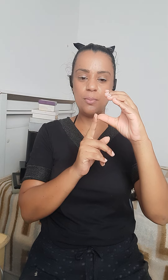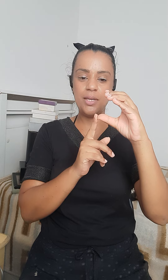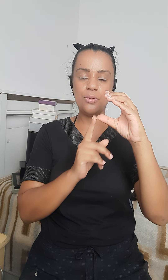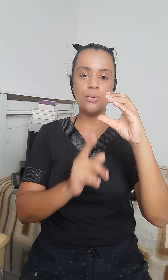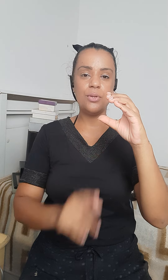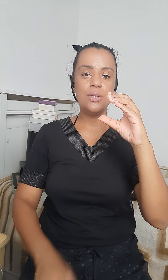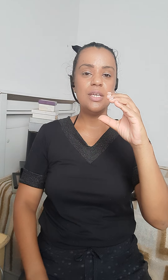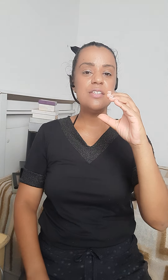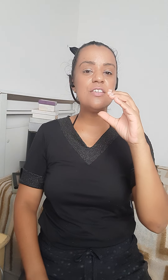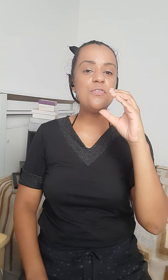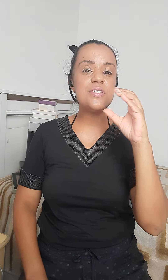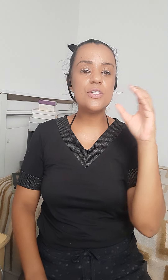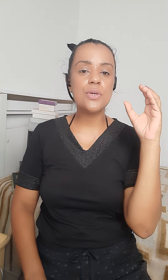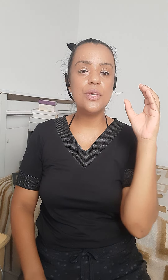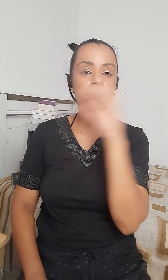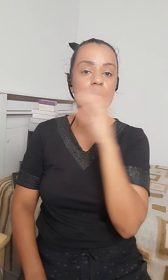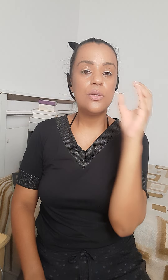alfabeto. Se eu fizer isso aqui, ó,